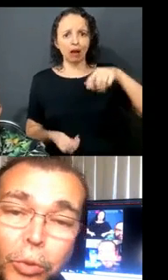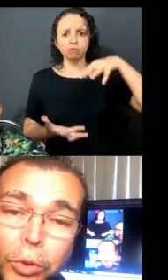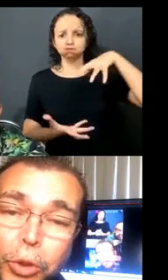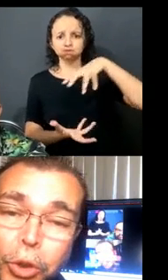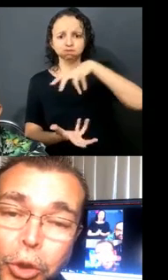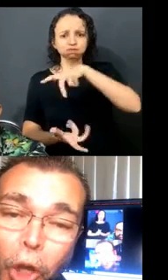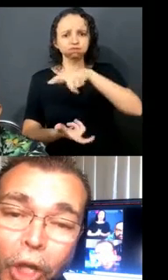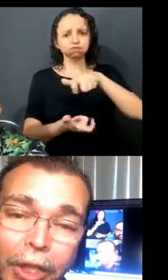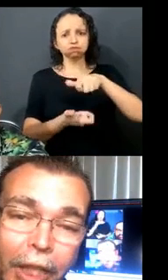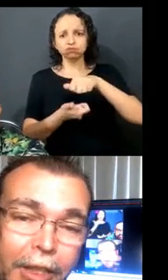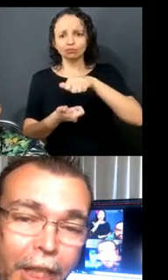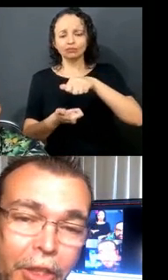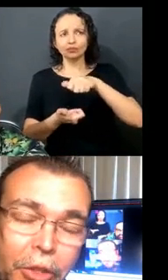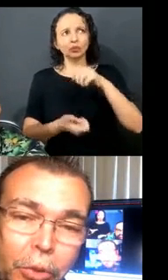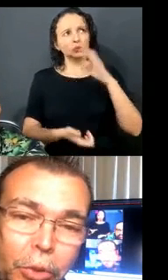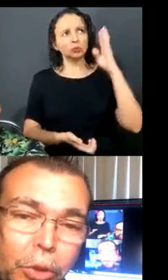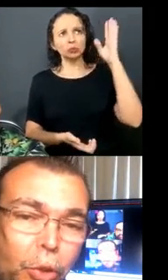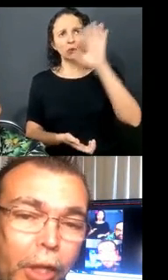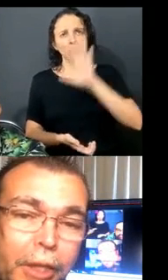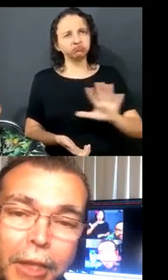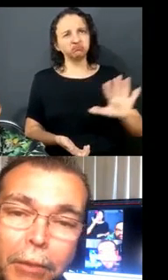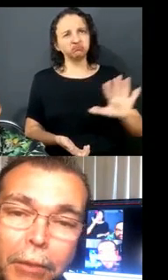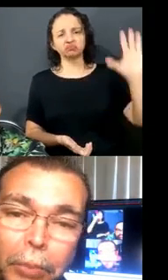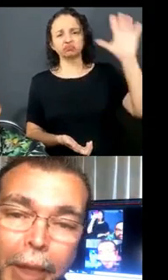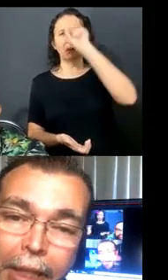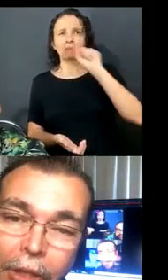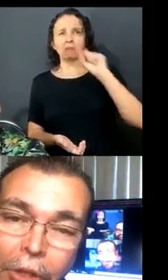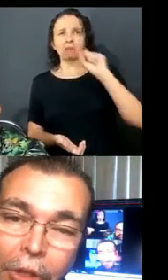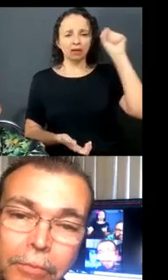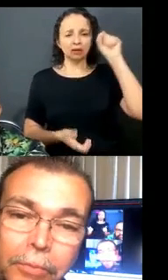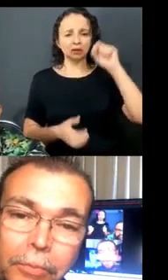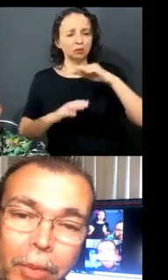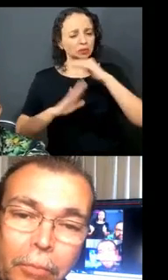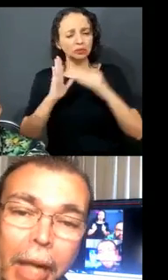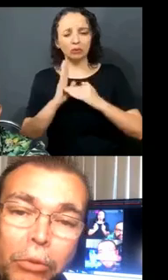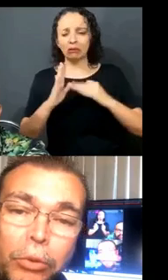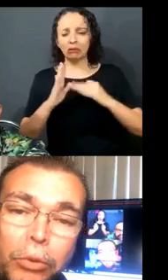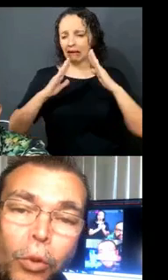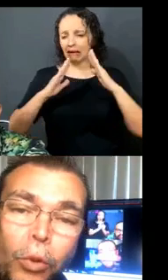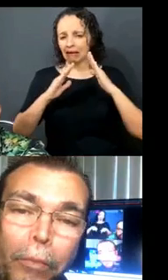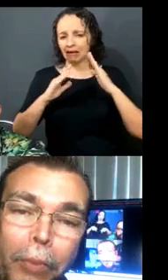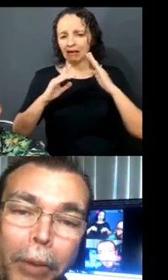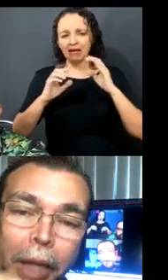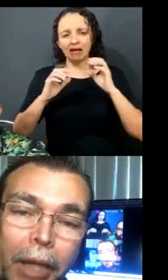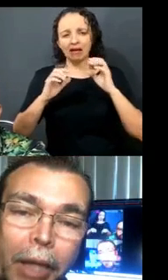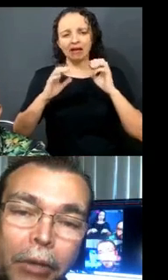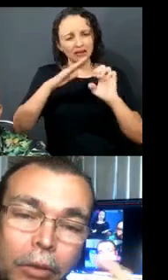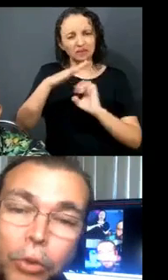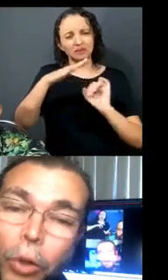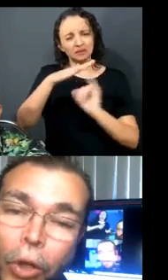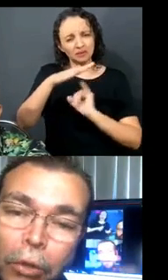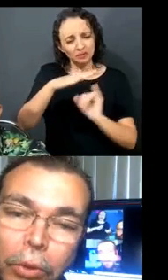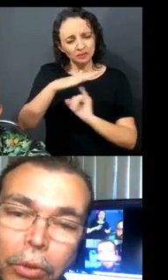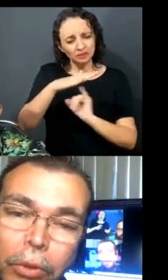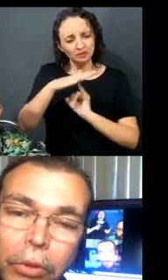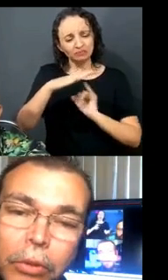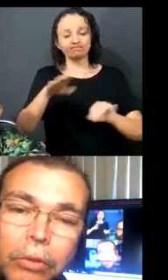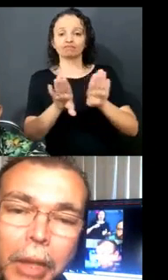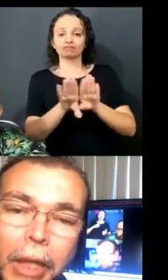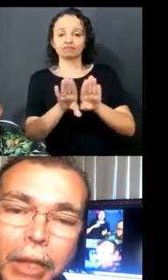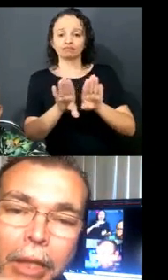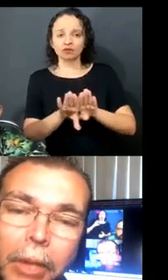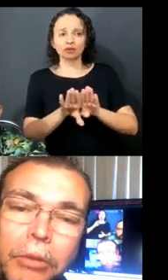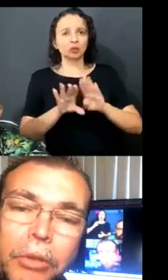global, atingiu Sim. todas as instituições e empresas, bagunçou com o plano